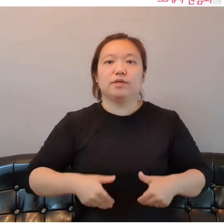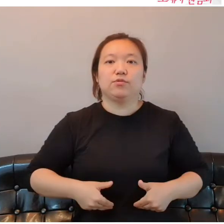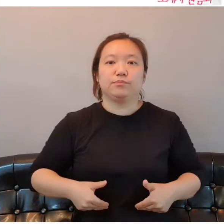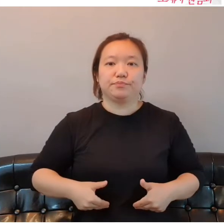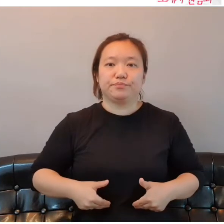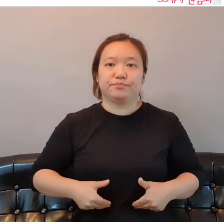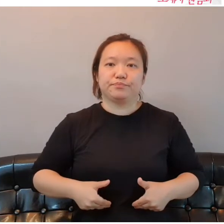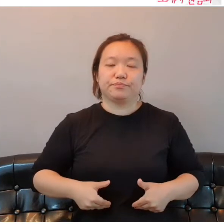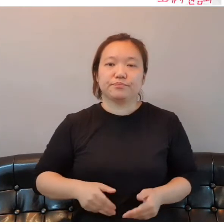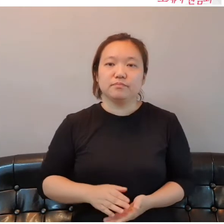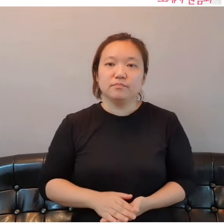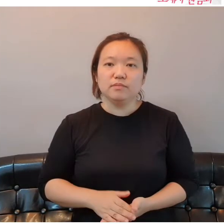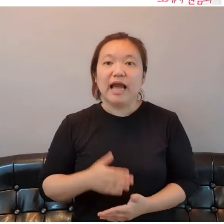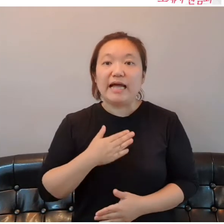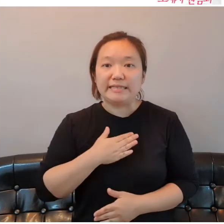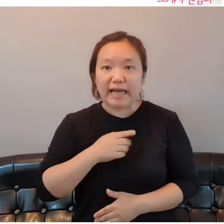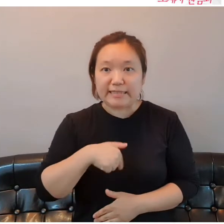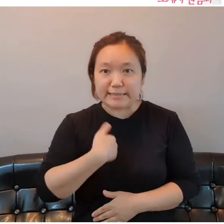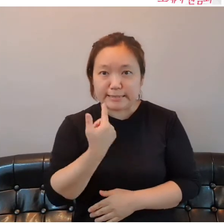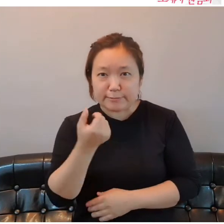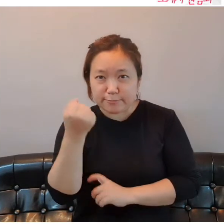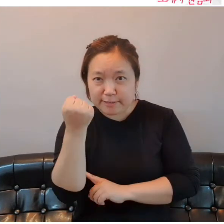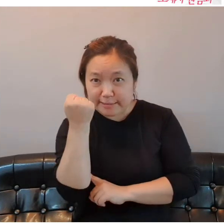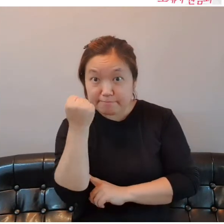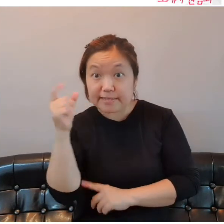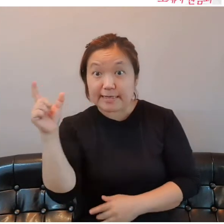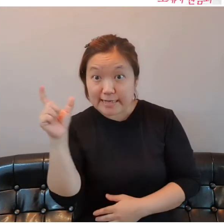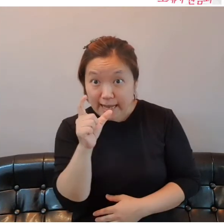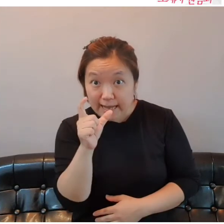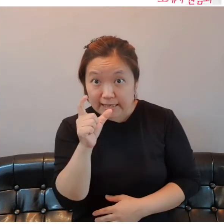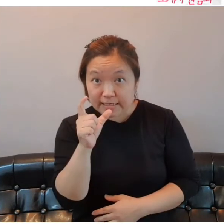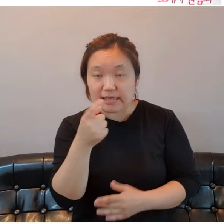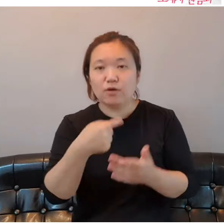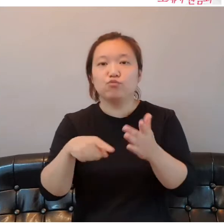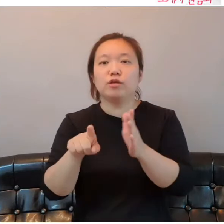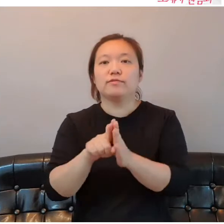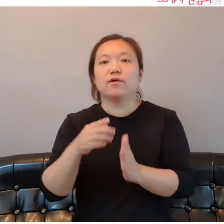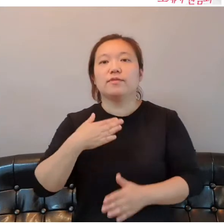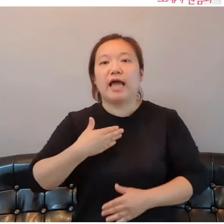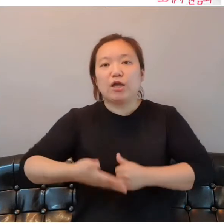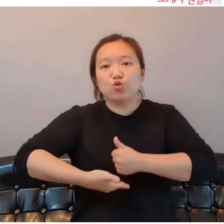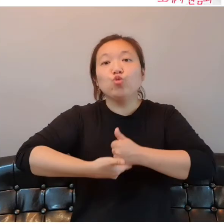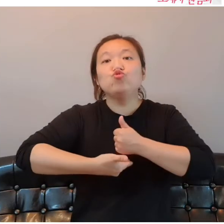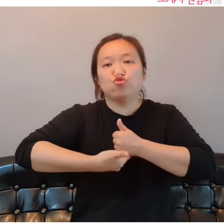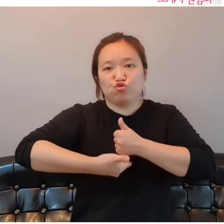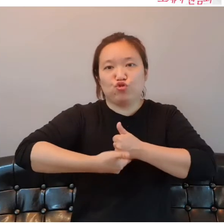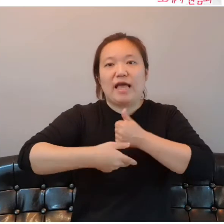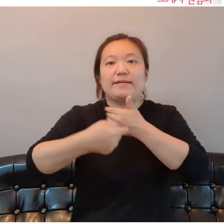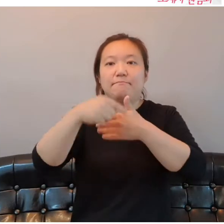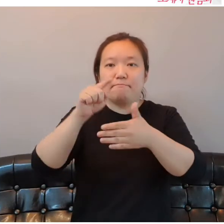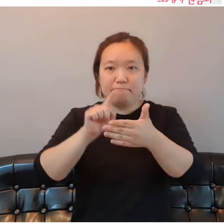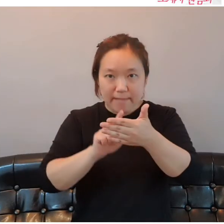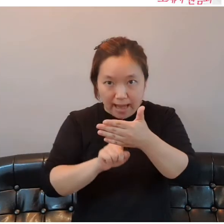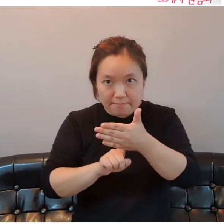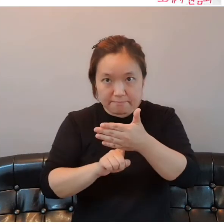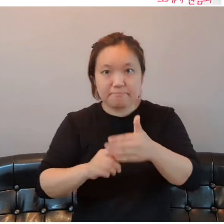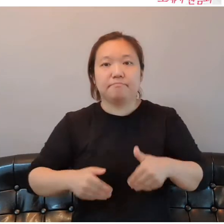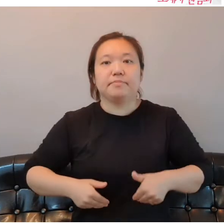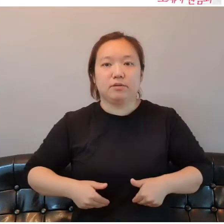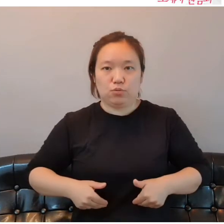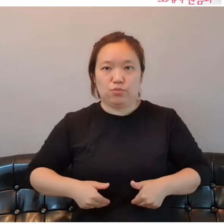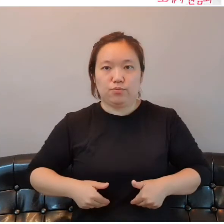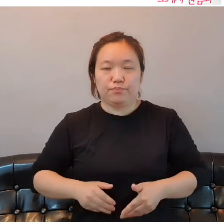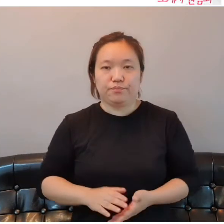스스로 강해지려면 자기 자신을 존중할 줄 알아야 합니다. 세 번째는요, 자존감을 가져야